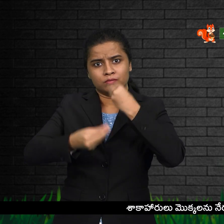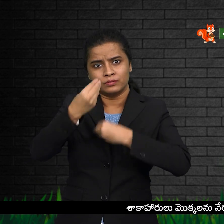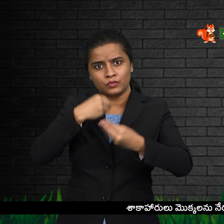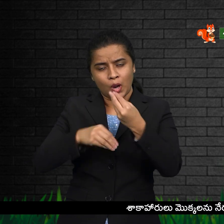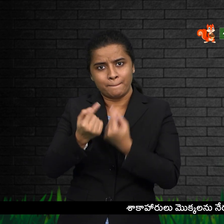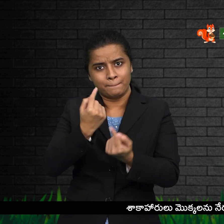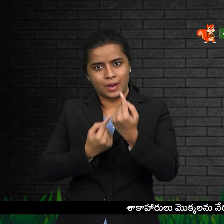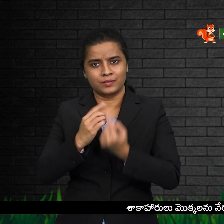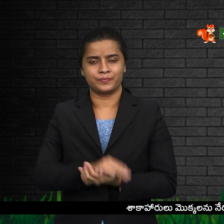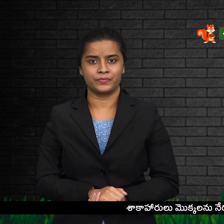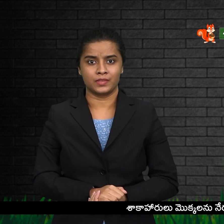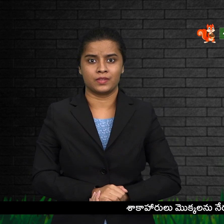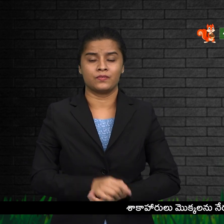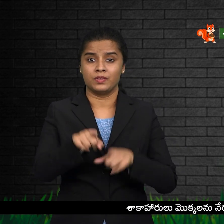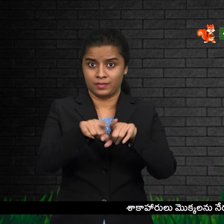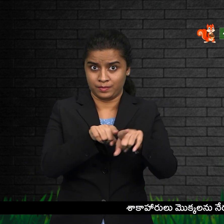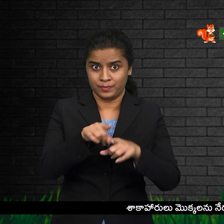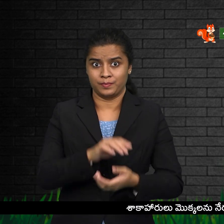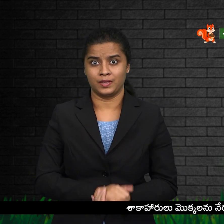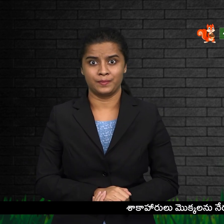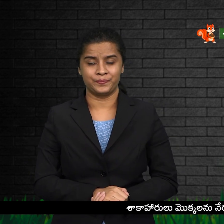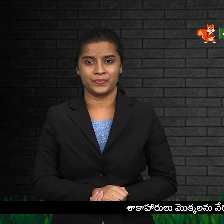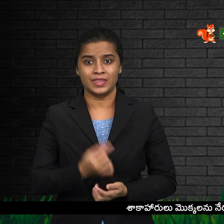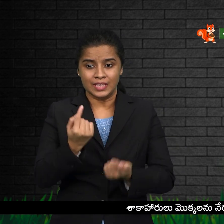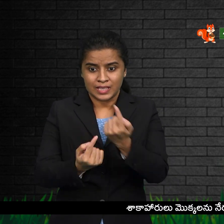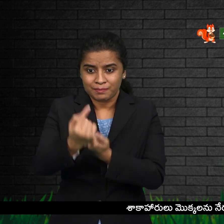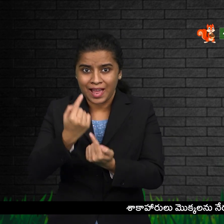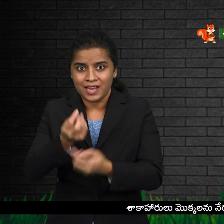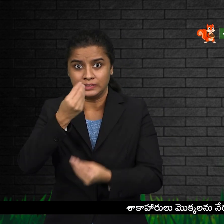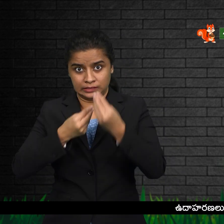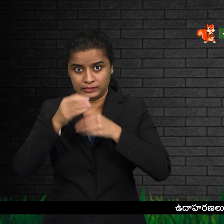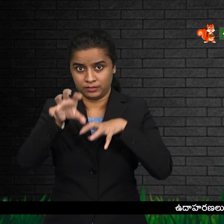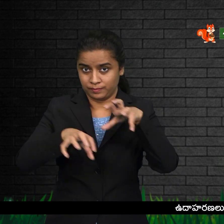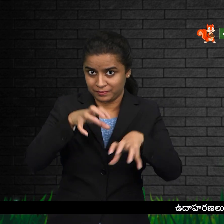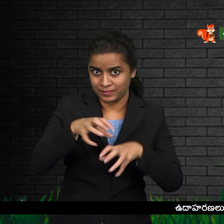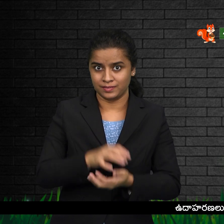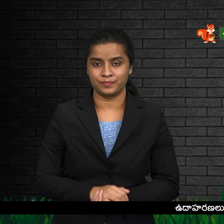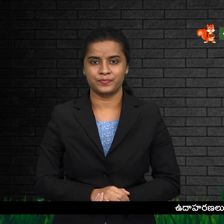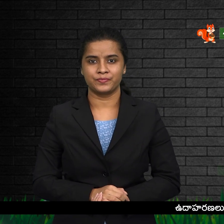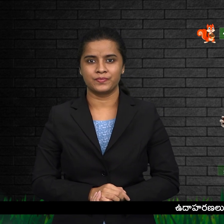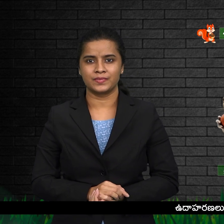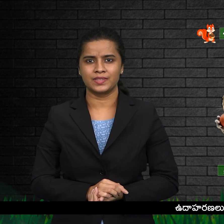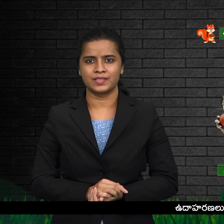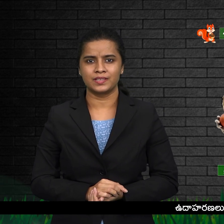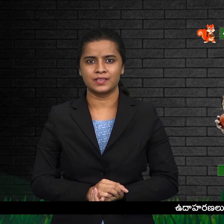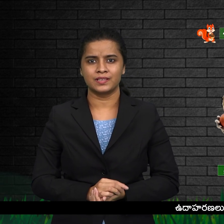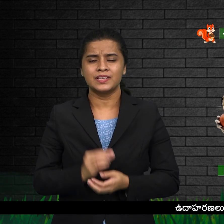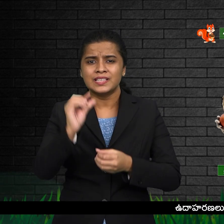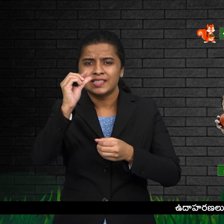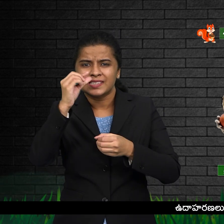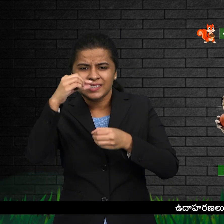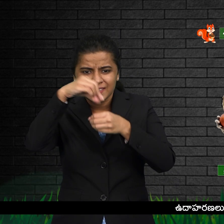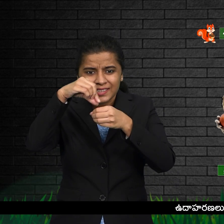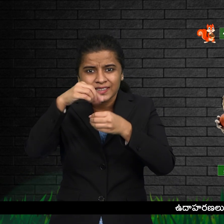శాకాహారులు. శాకాహారులు మొక్కలను నేరుగా తమ ఆహారంగా తీసుకుంటాయి. ఉదాహరణలు మేత మేసే